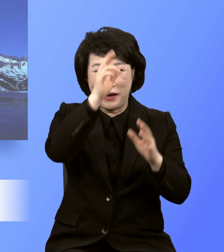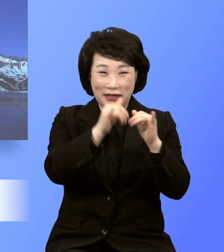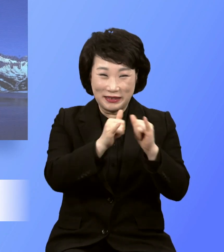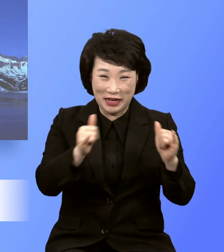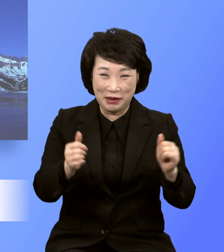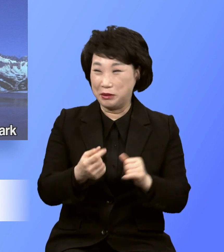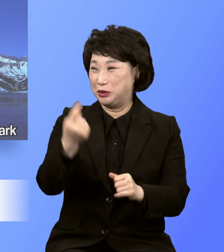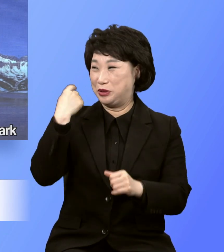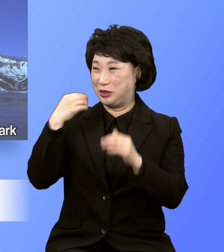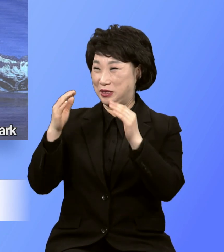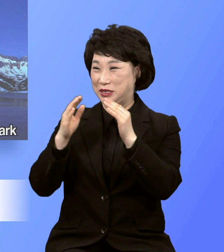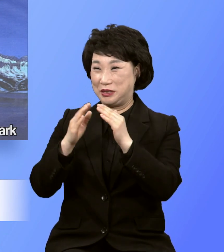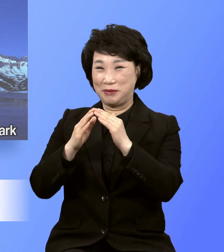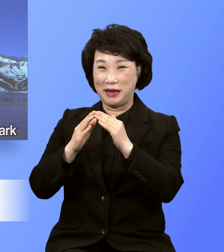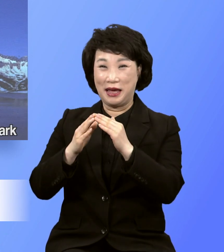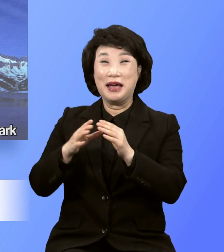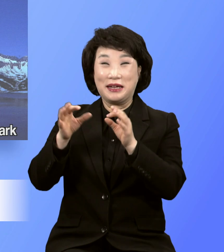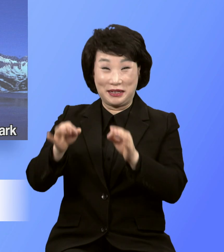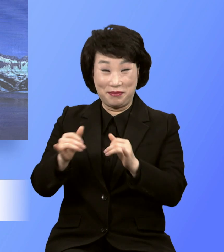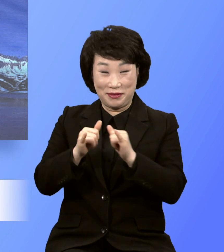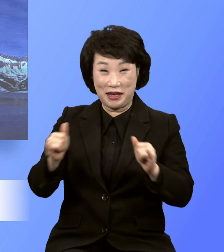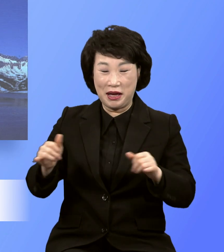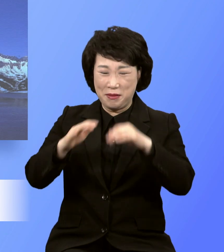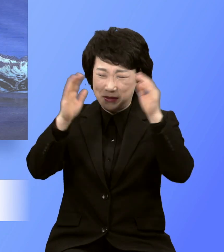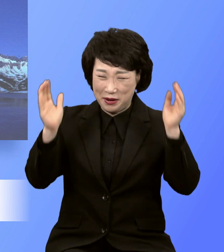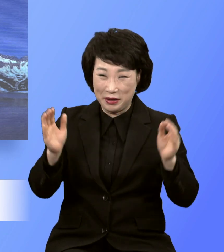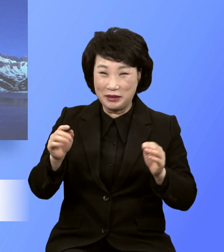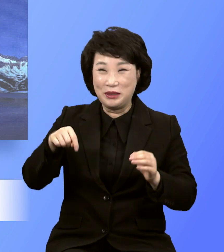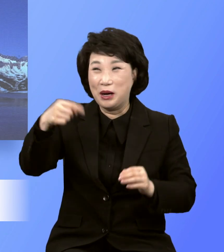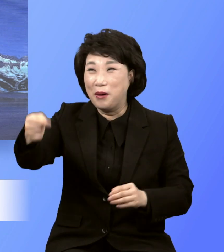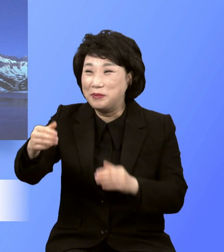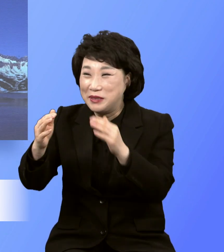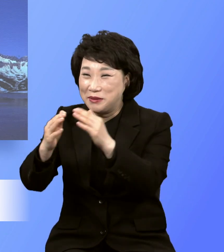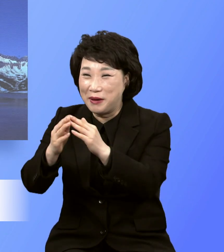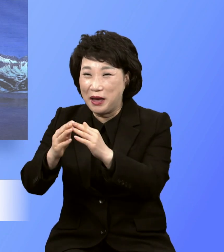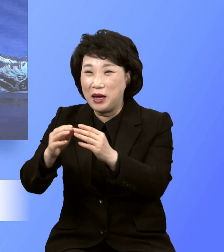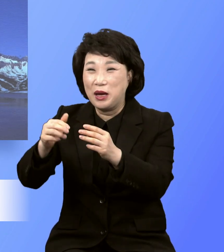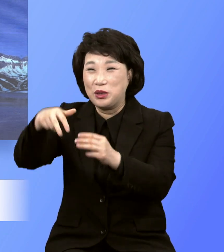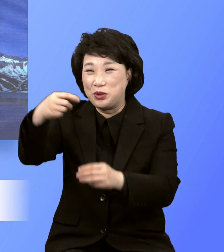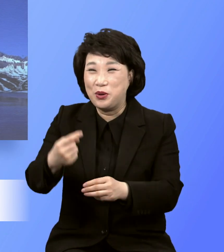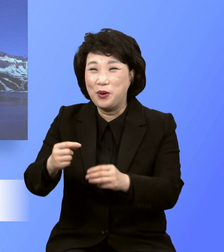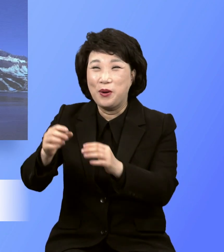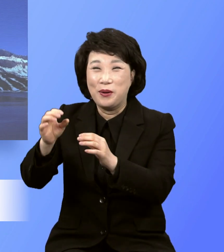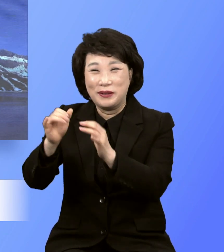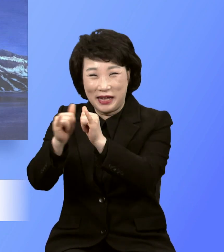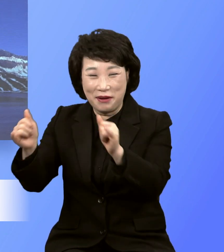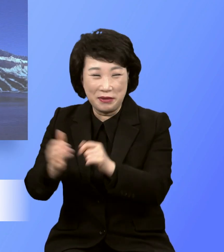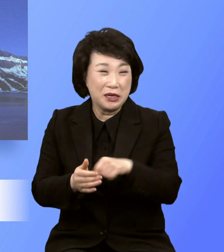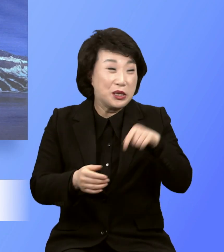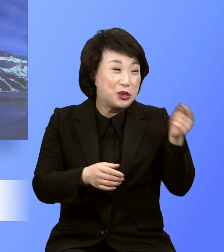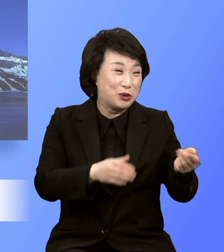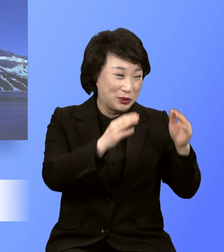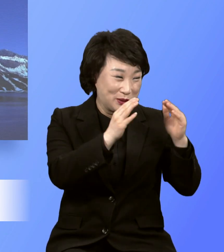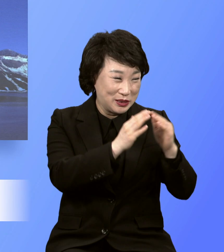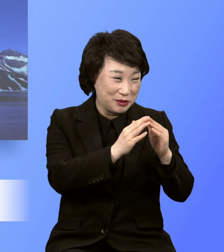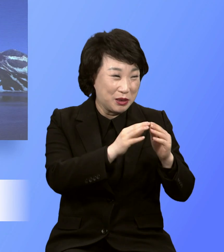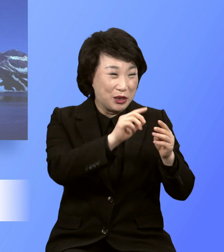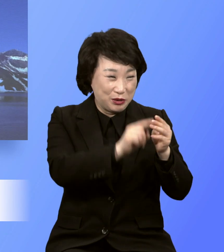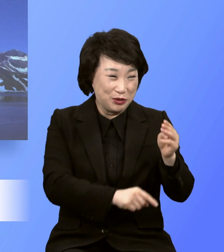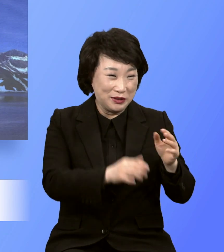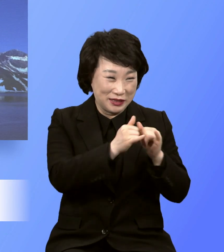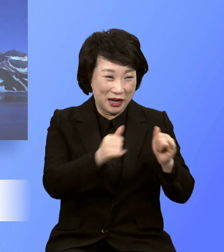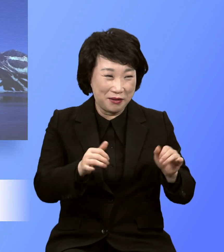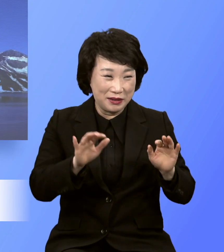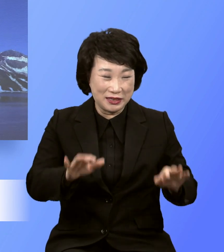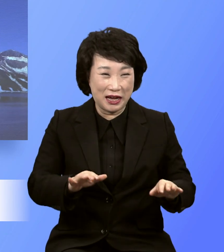박서방, 뒷집에 김서방, 옆집에 조서방, 이웃집에